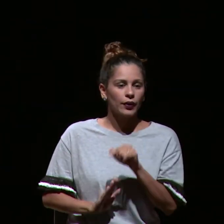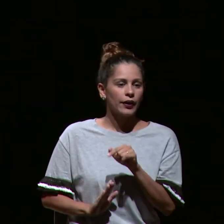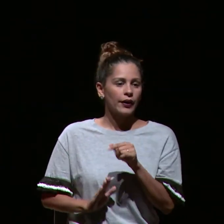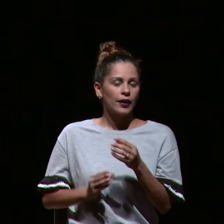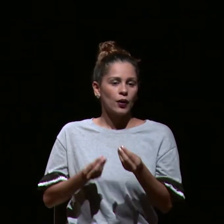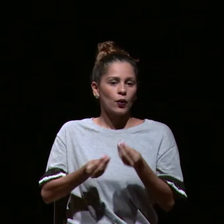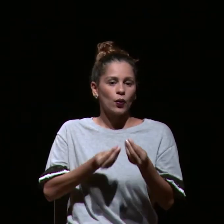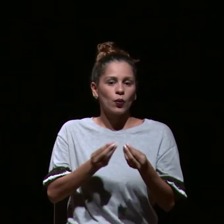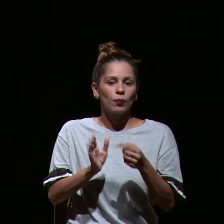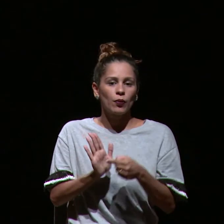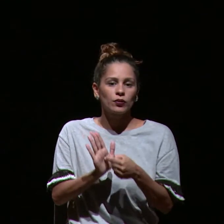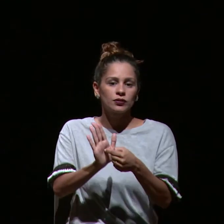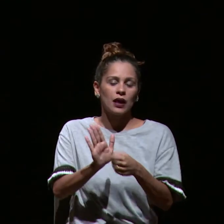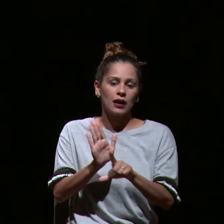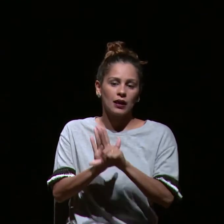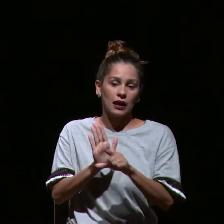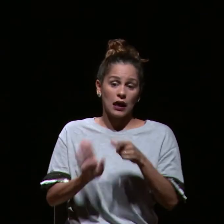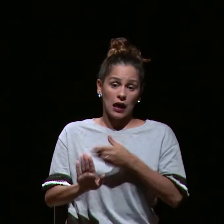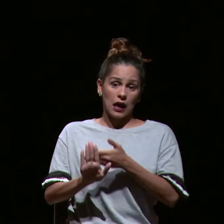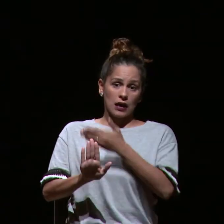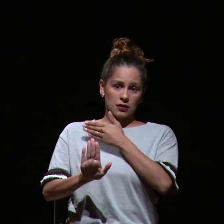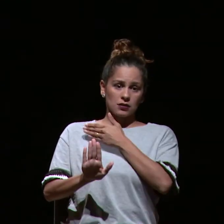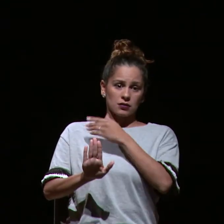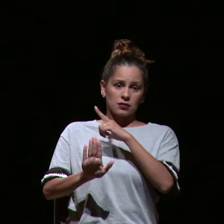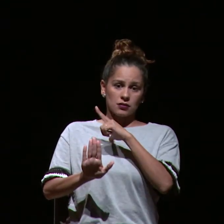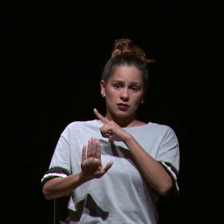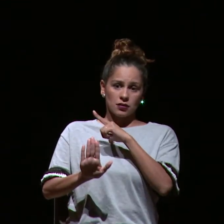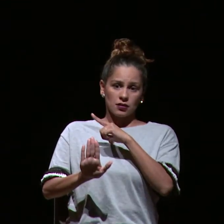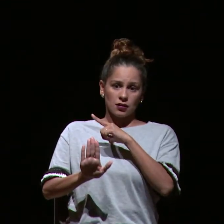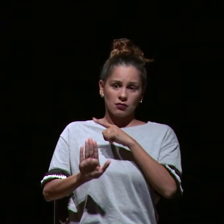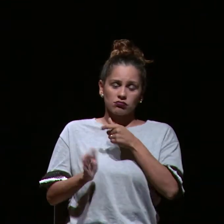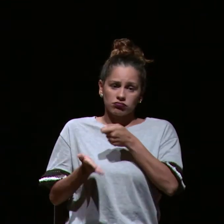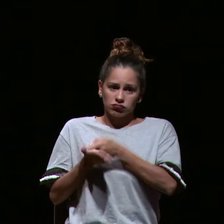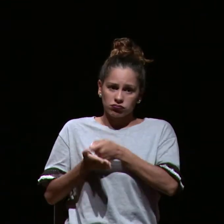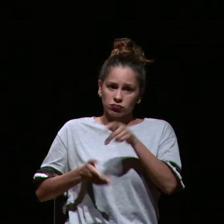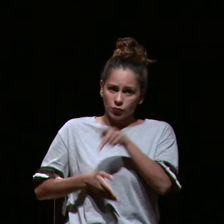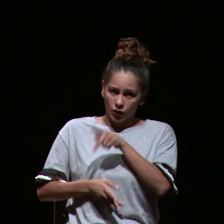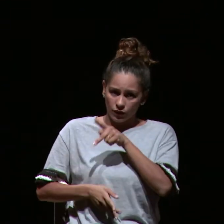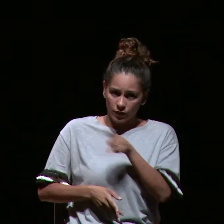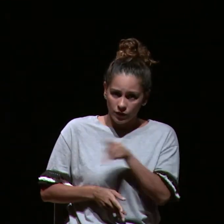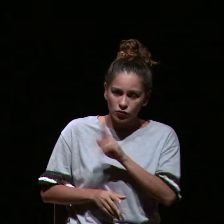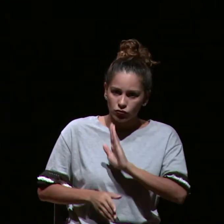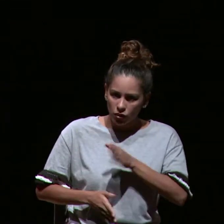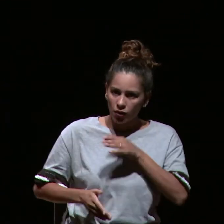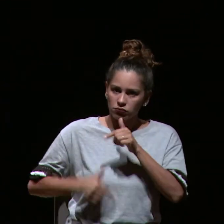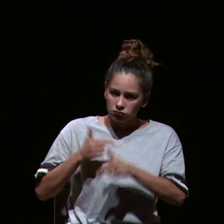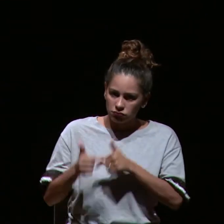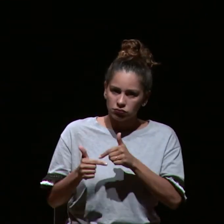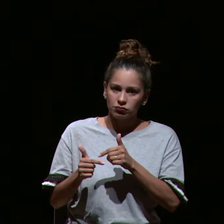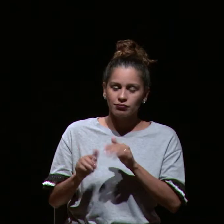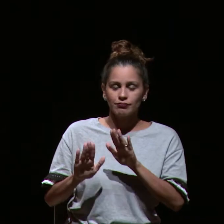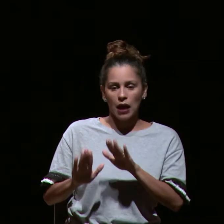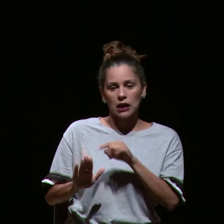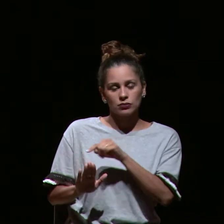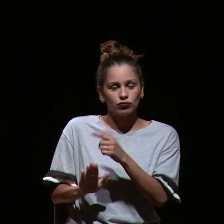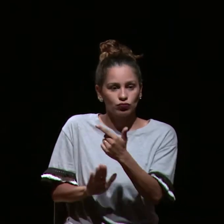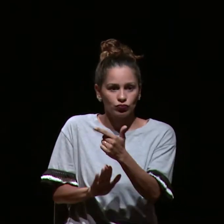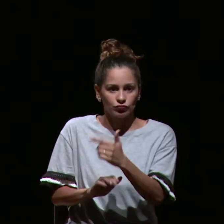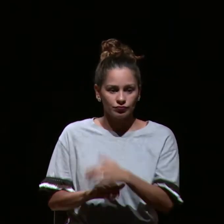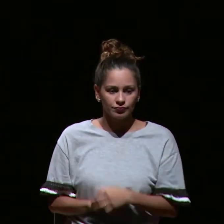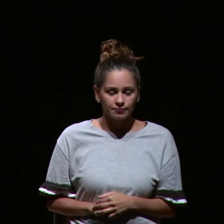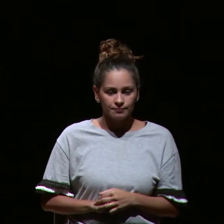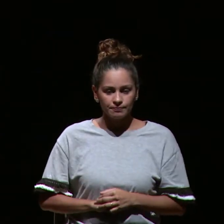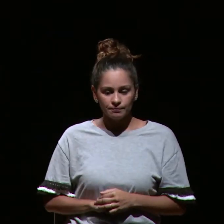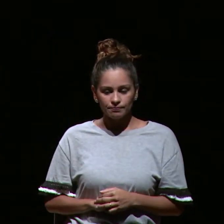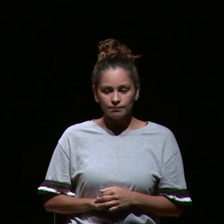da obrigatoriedade da lei, mas não é o único exemplo, obviamente. Contudo, 14 anos após a instituição da lei, ainda é possível ver